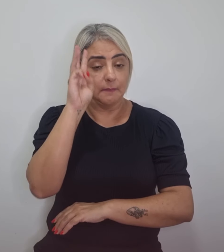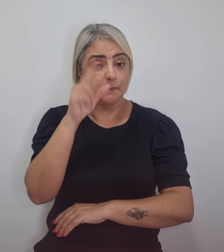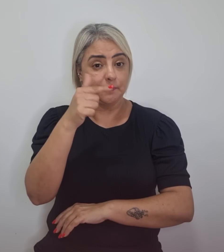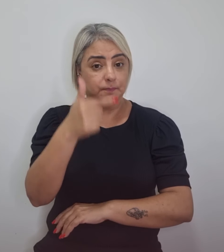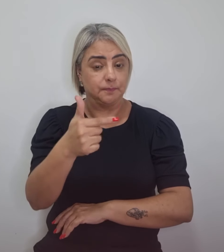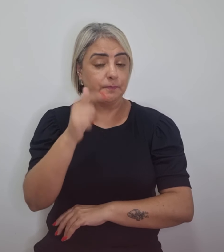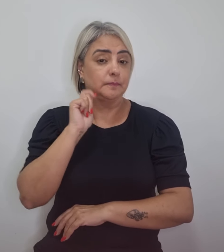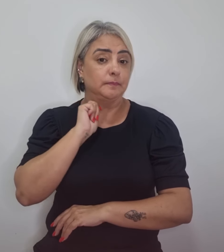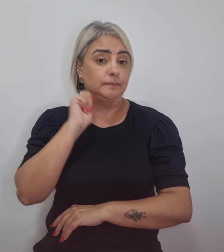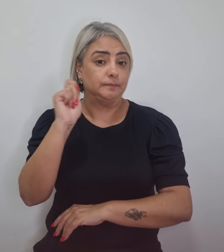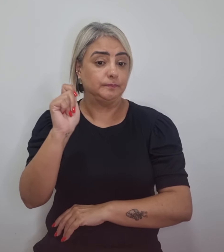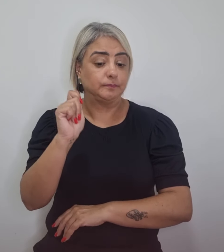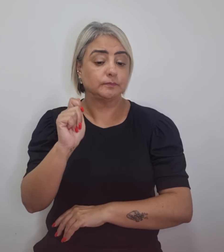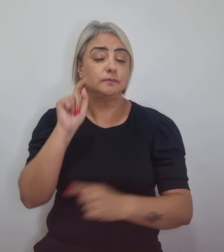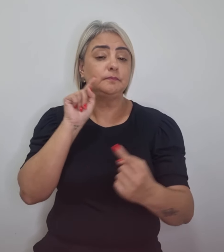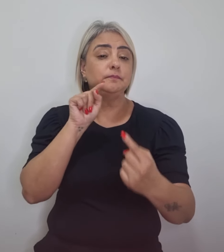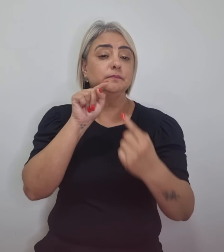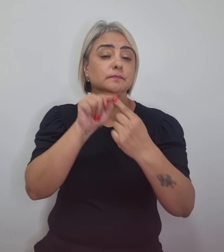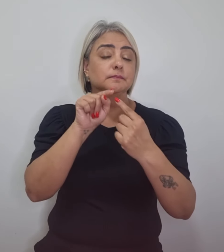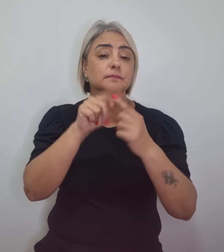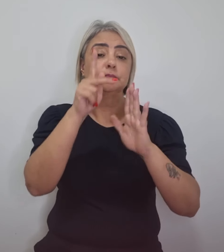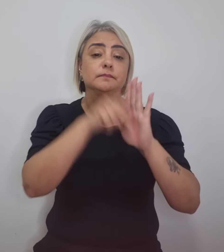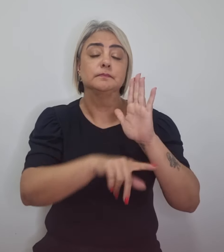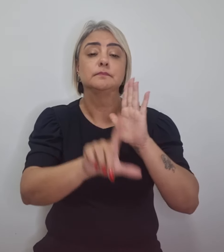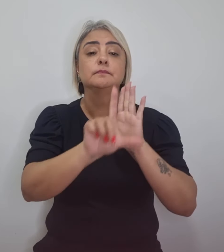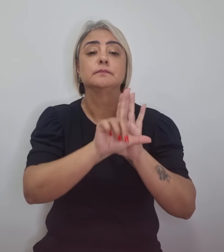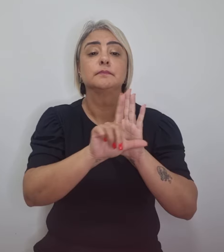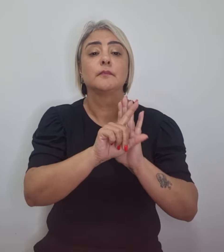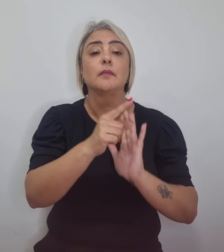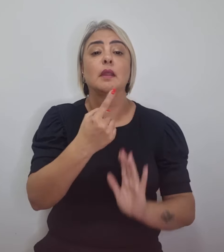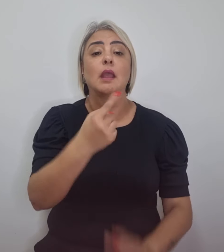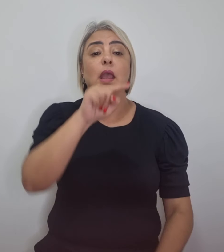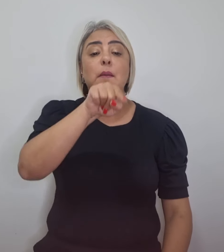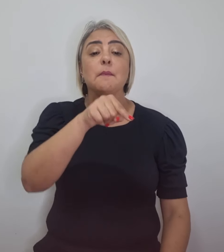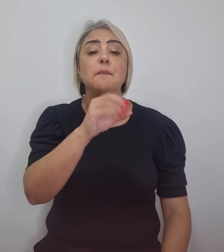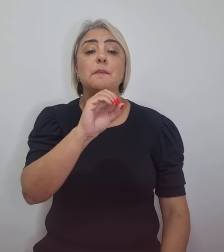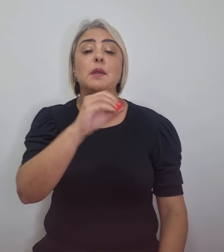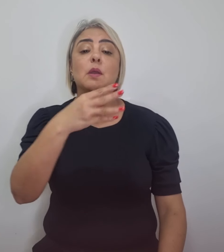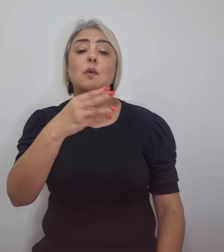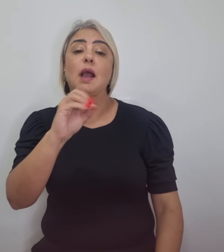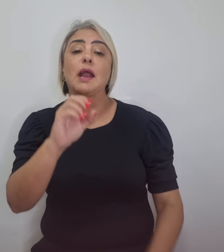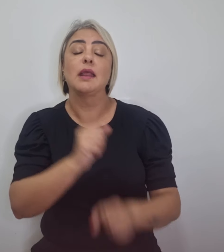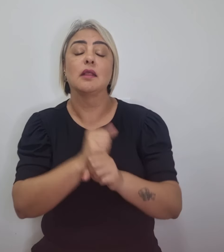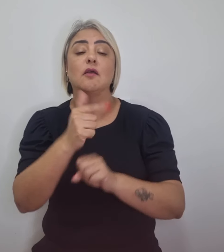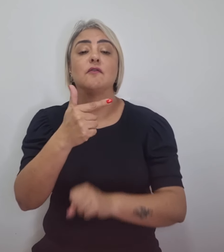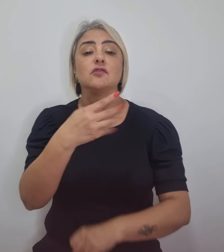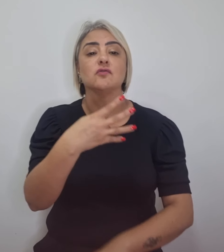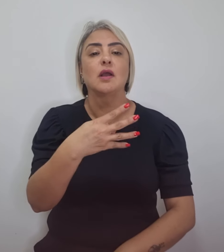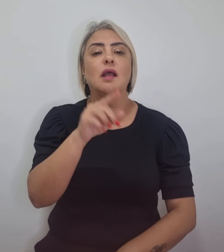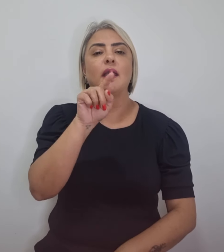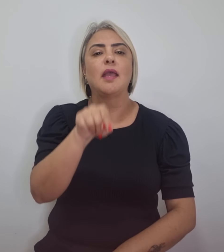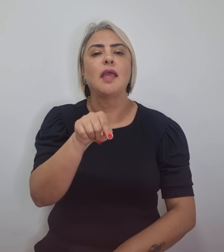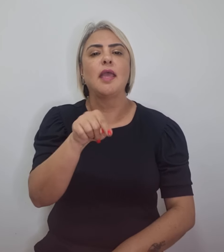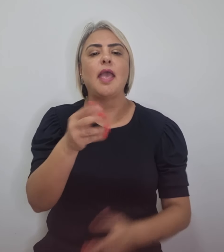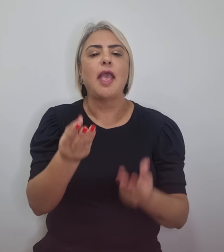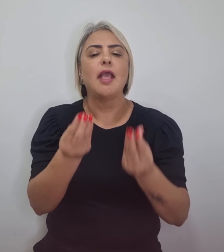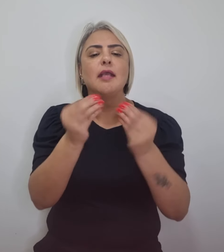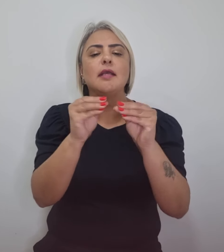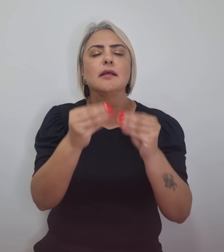4, o objetivo do projeto de lei 1040-2024 é incluir a leitura